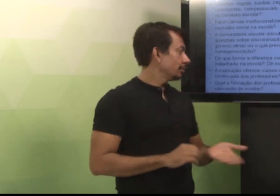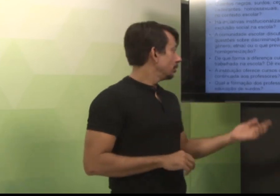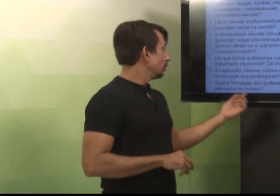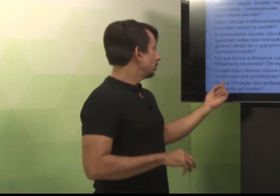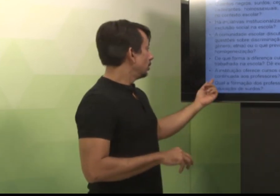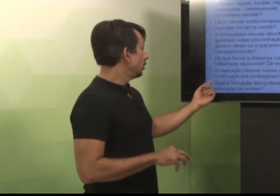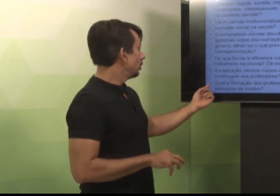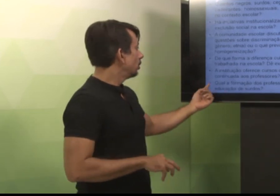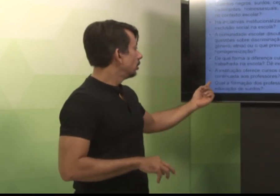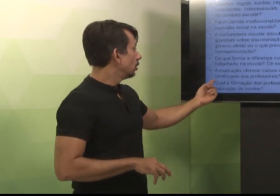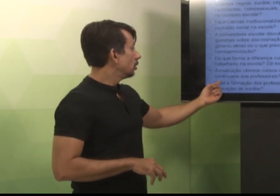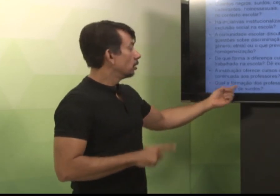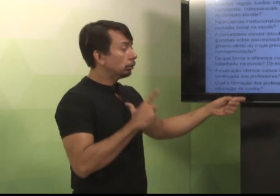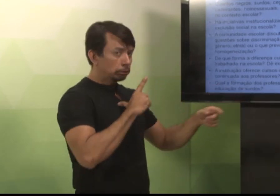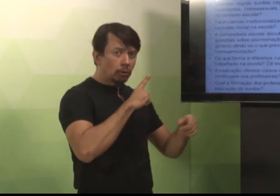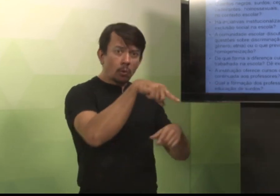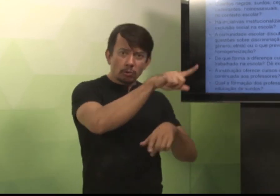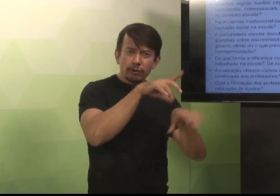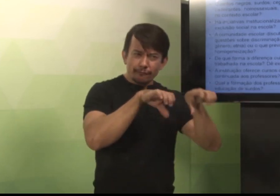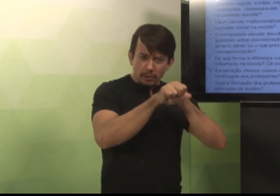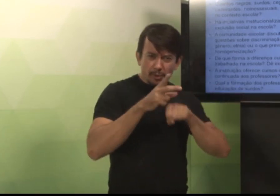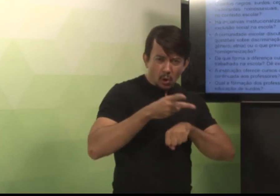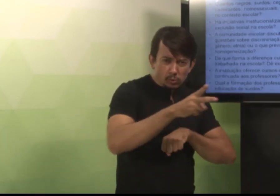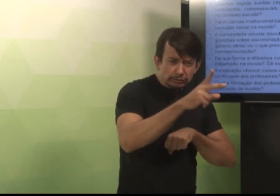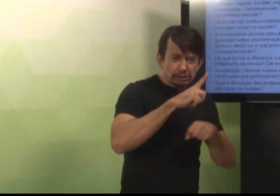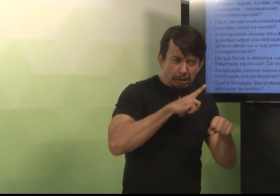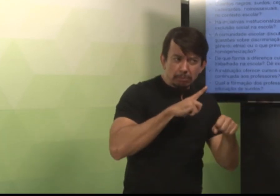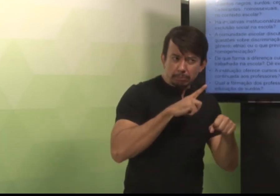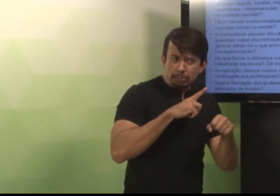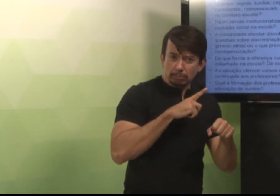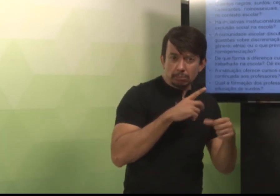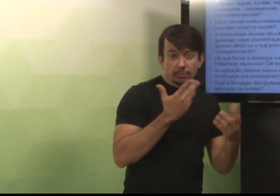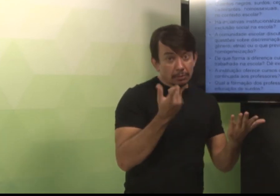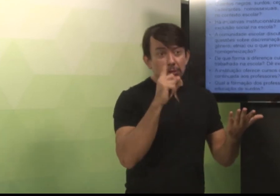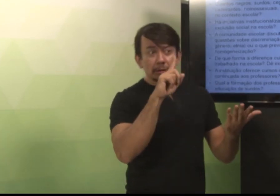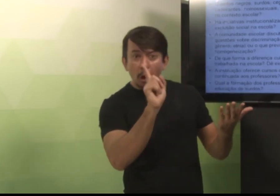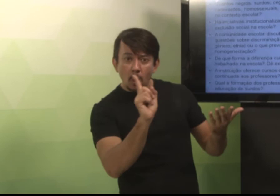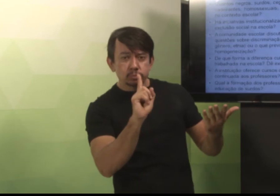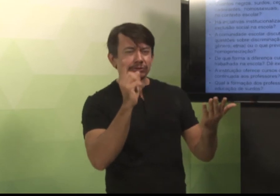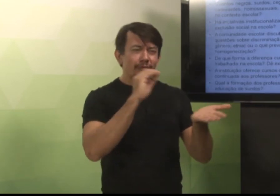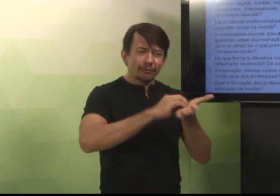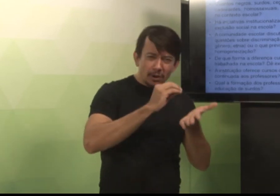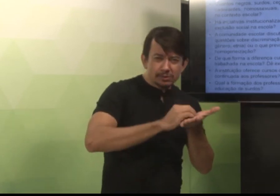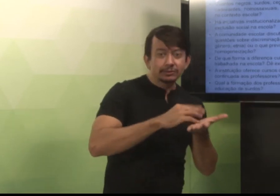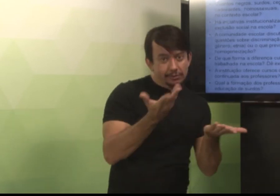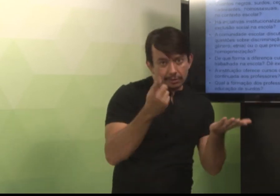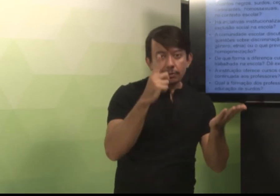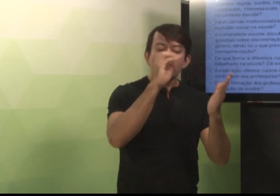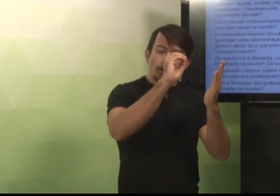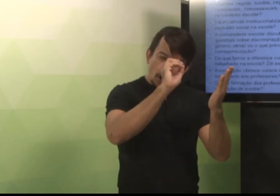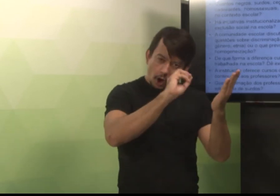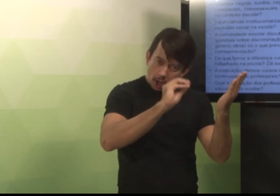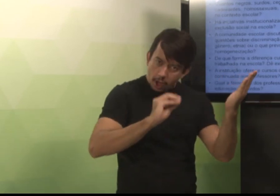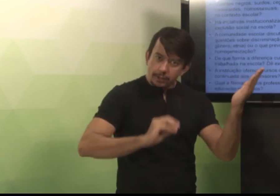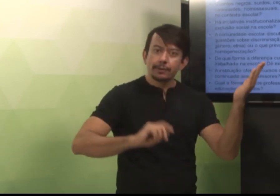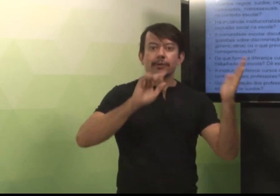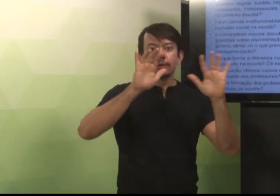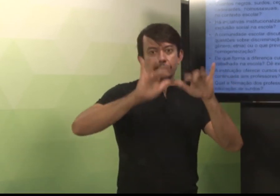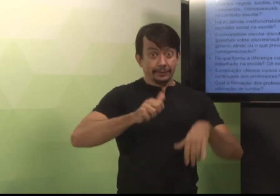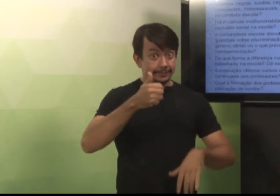dentre outros? A professora, o professor, tem formação na área? Então, você vai colocar tudo isso